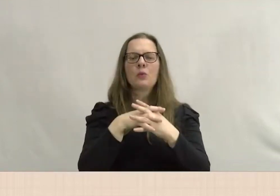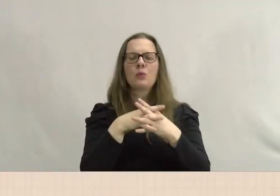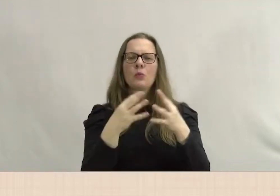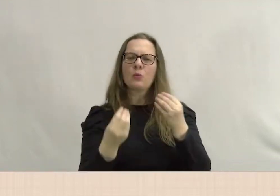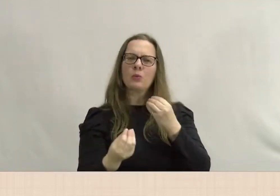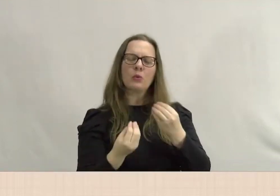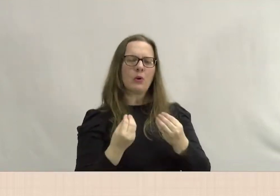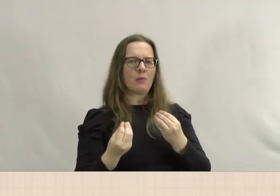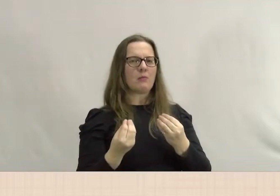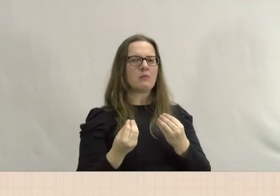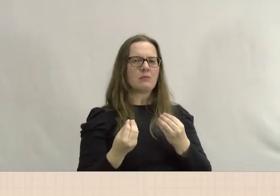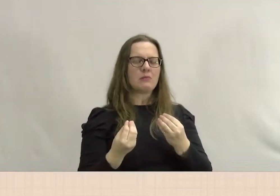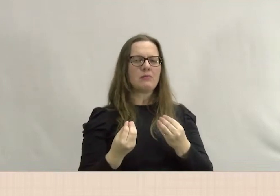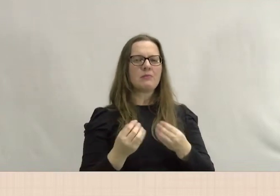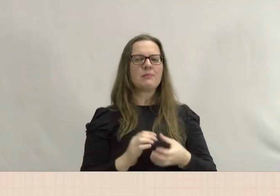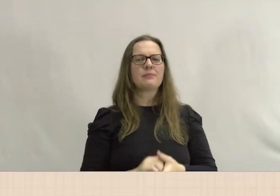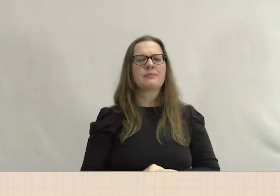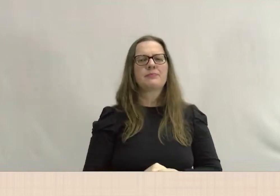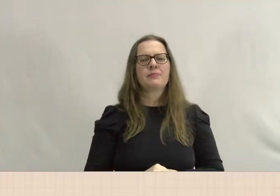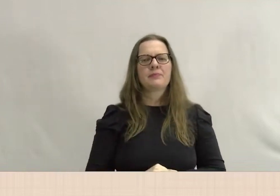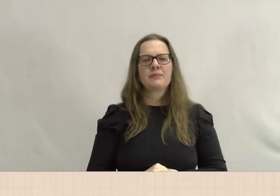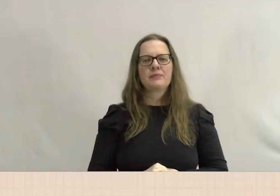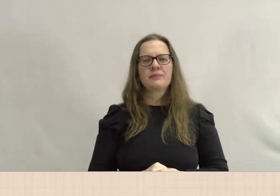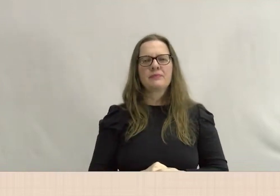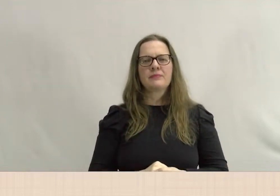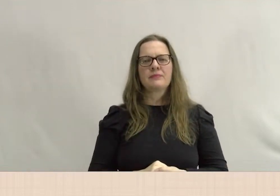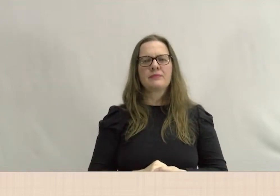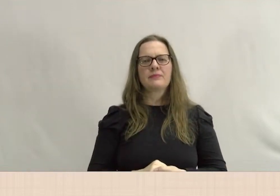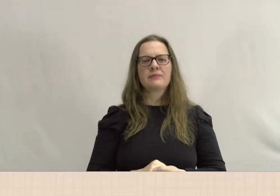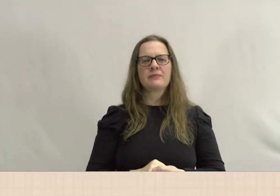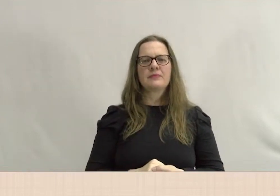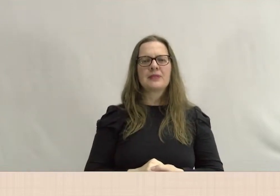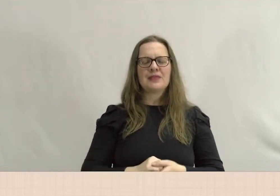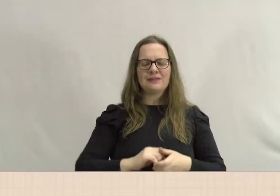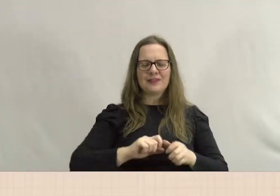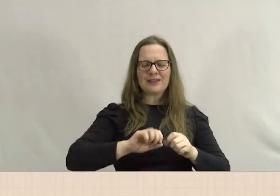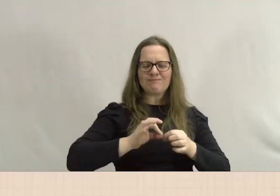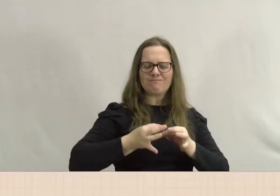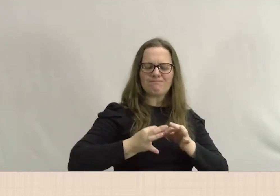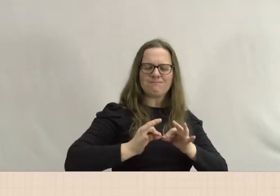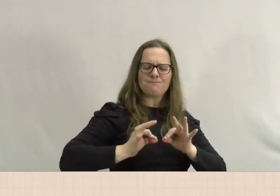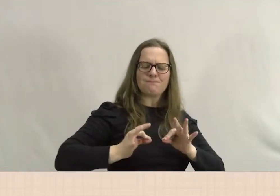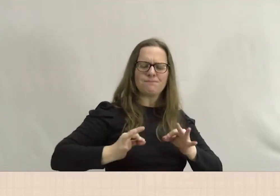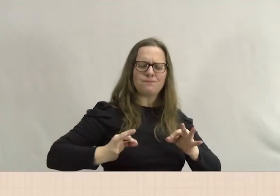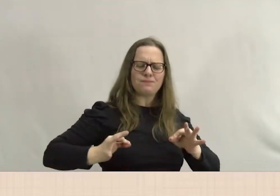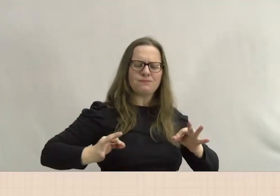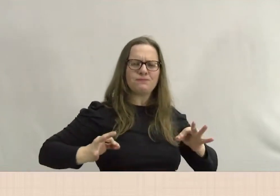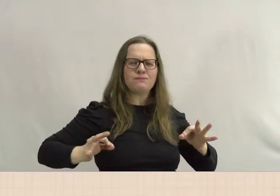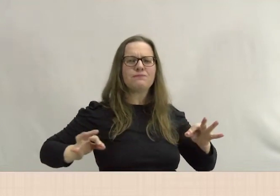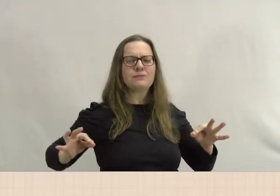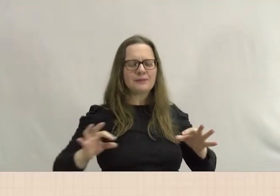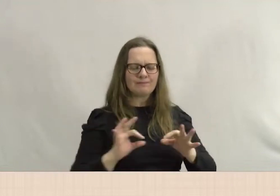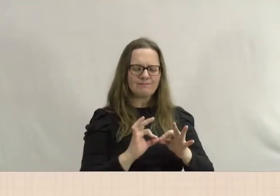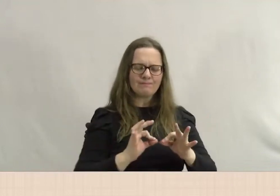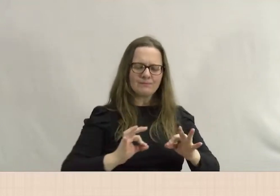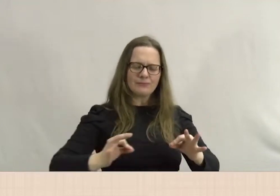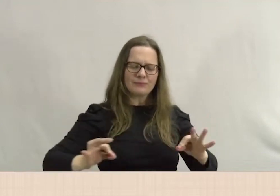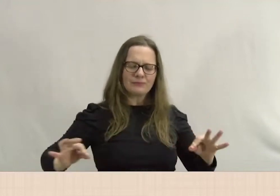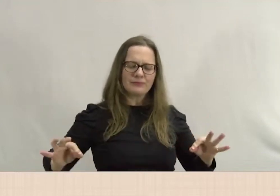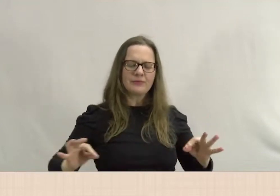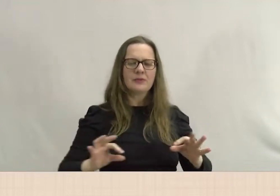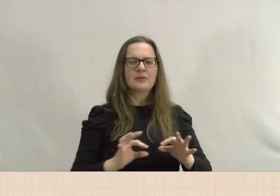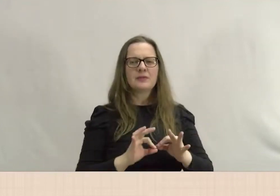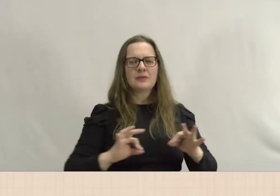Irmãos, é esticando com força, tanto os fios